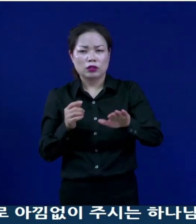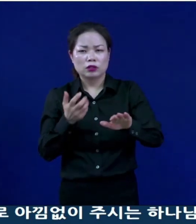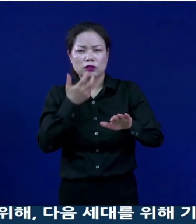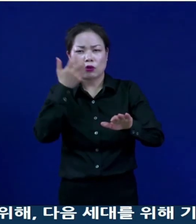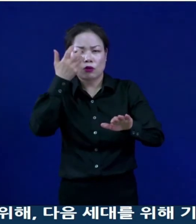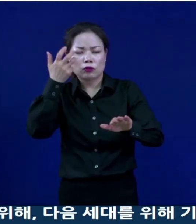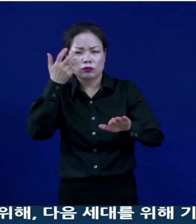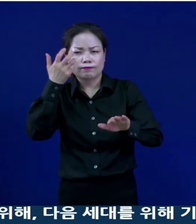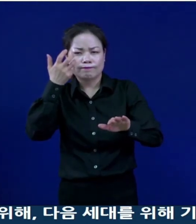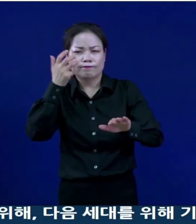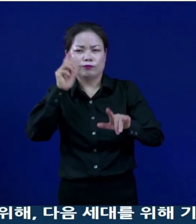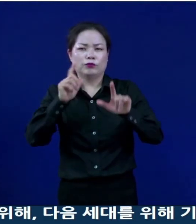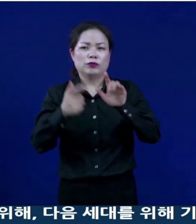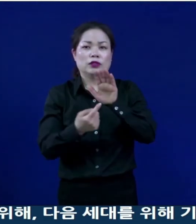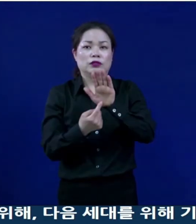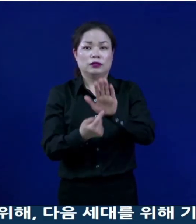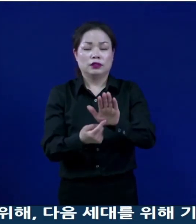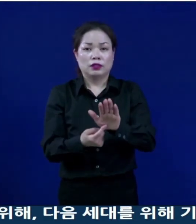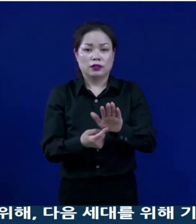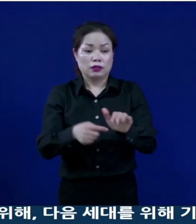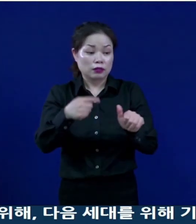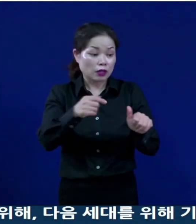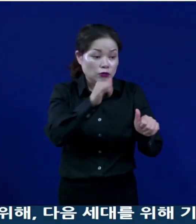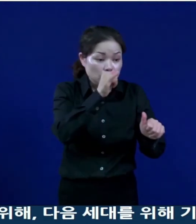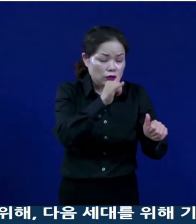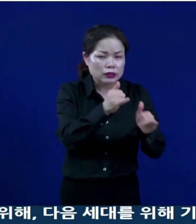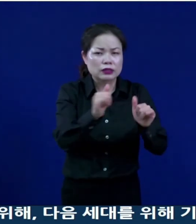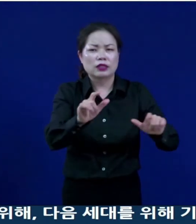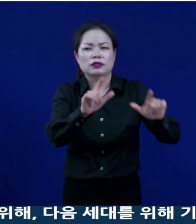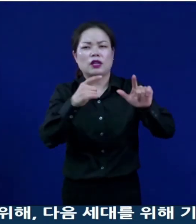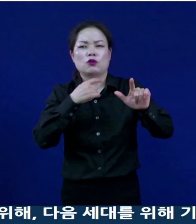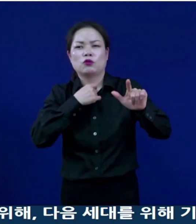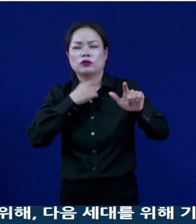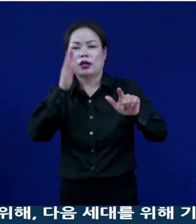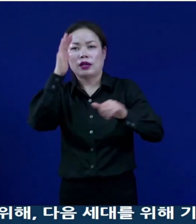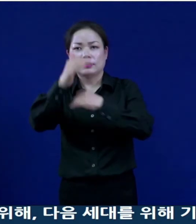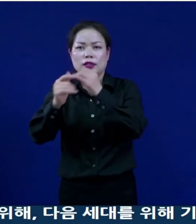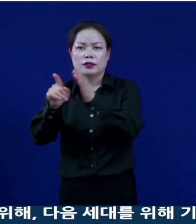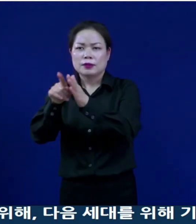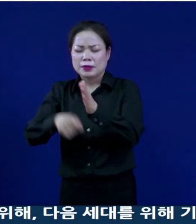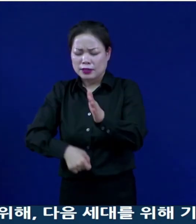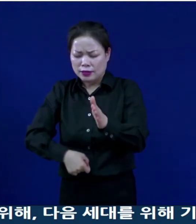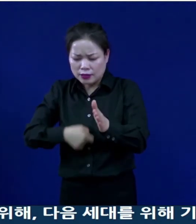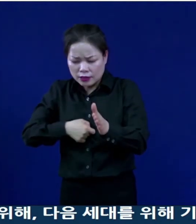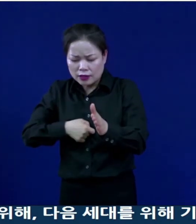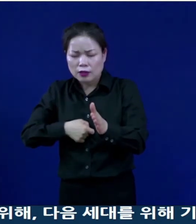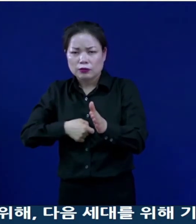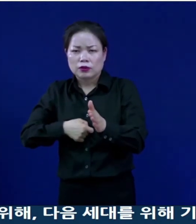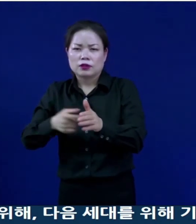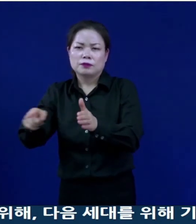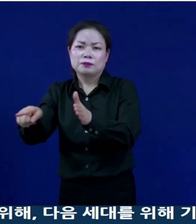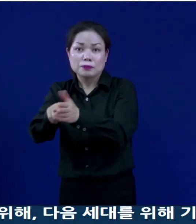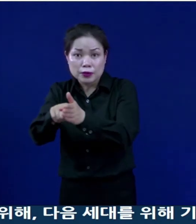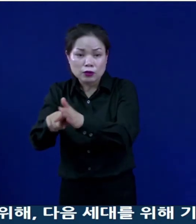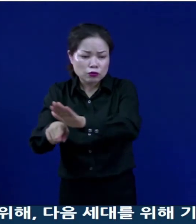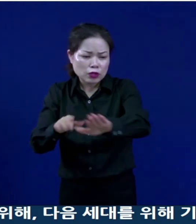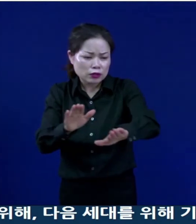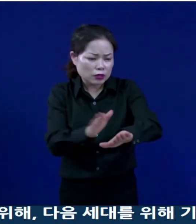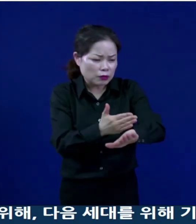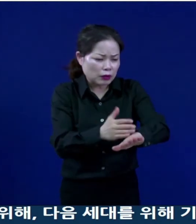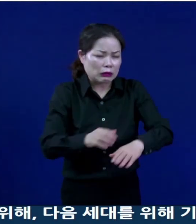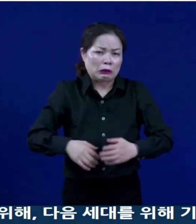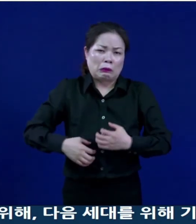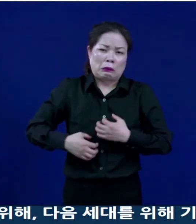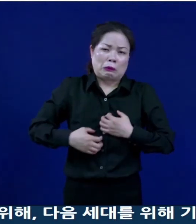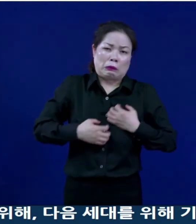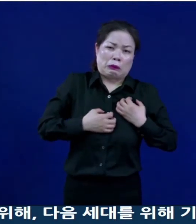영혼의 몸부림입니다. 가르칠 것이 있는 인생으로 살고자 하나님을 신실하게 붙드는 믿음입니다. 우리의 잘못으로, 우리의